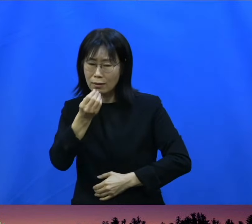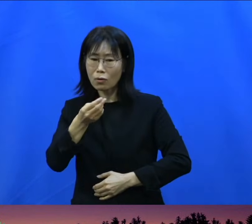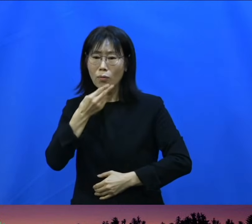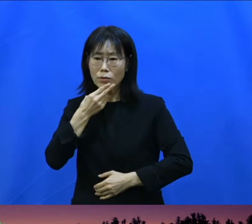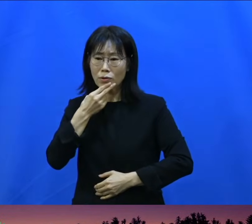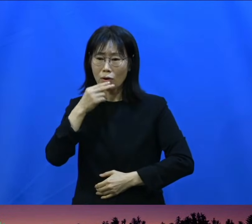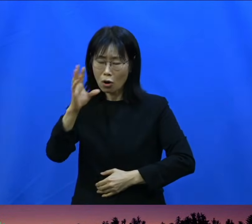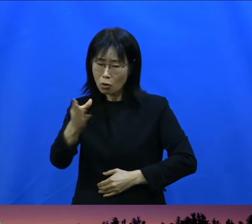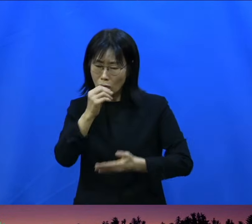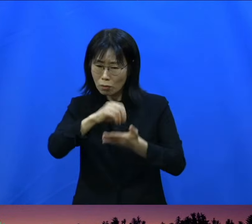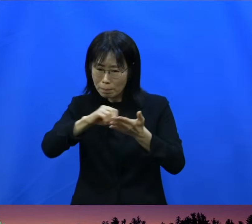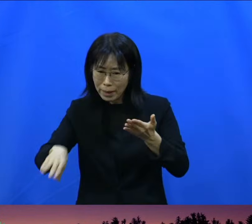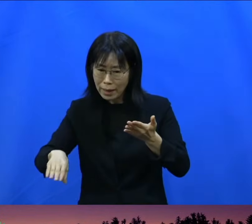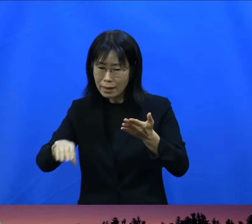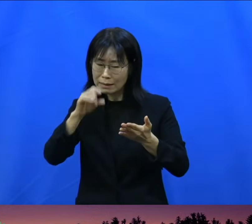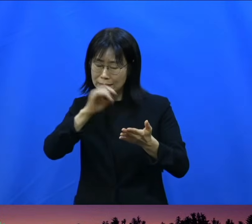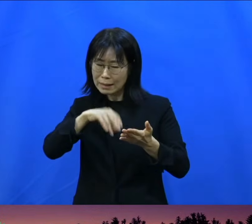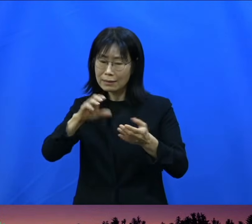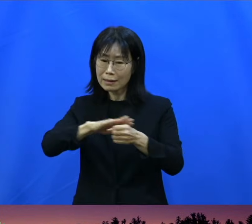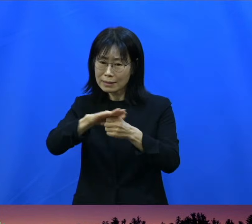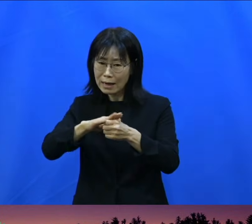많아요. 그냥